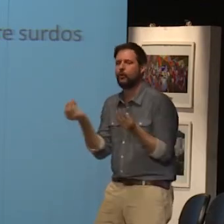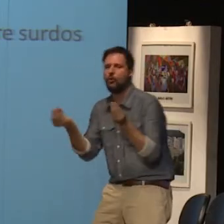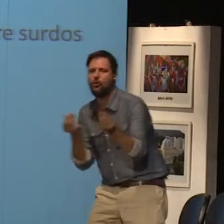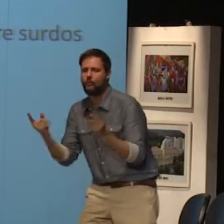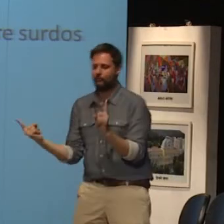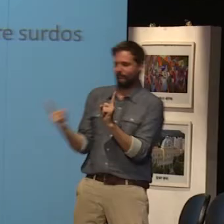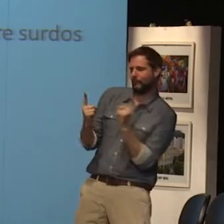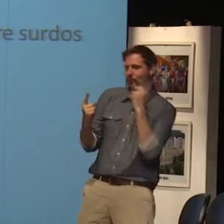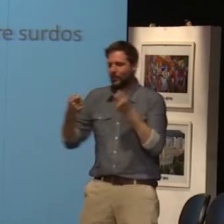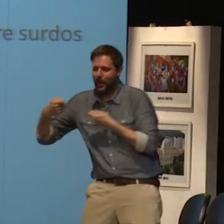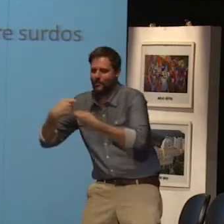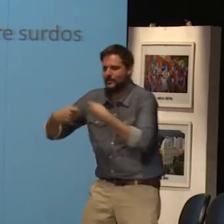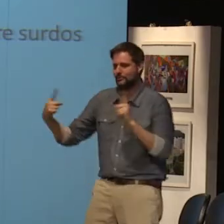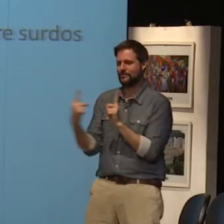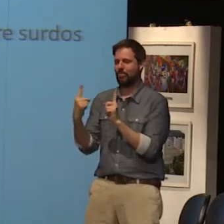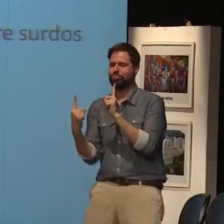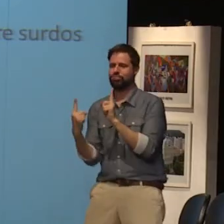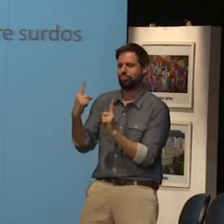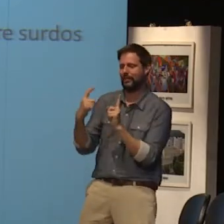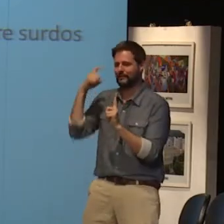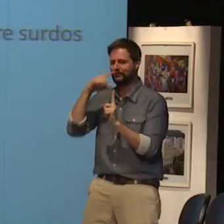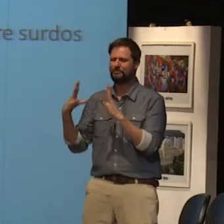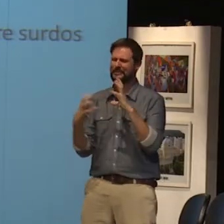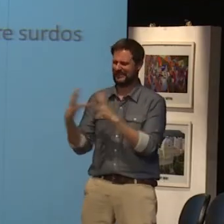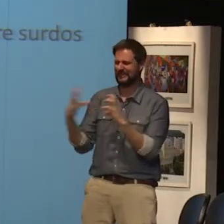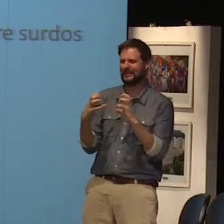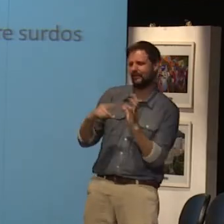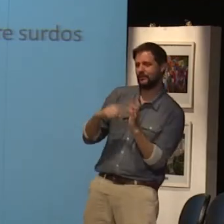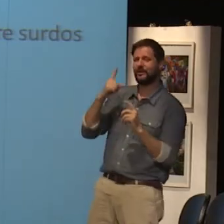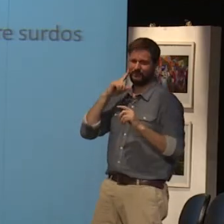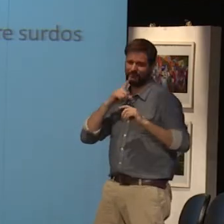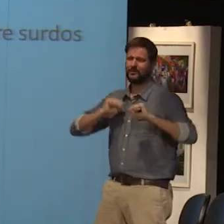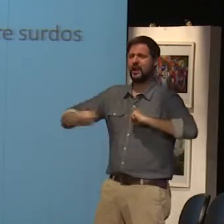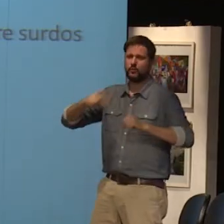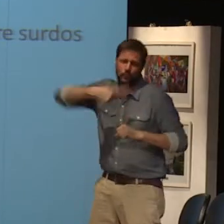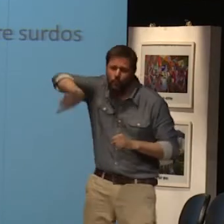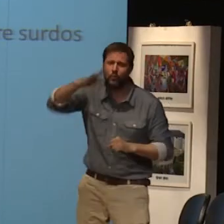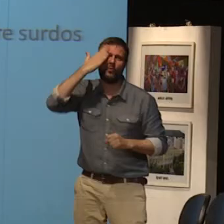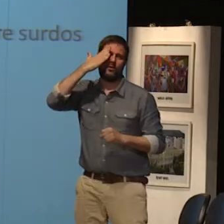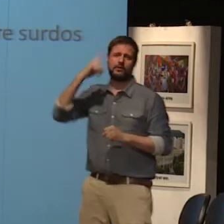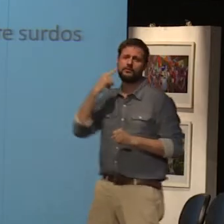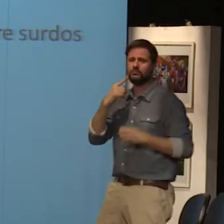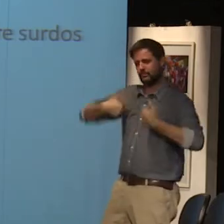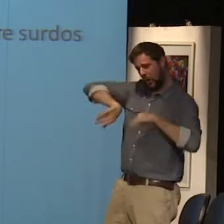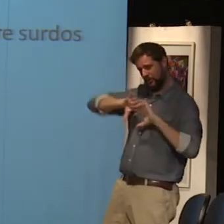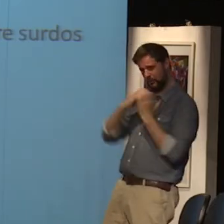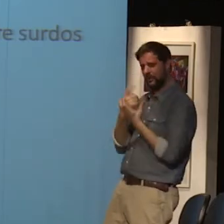gente vai ver como essa questão se dá, que a gente vê um maior e outro menor. Então, esses conflitos vão